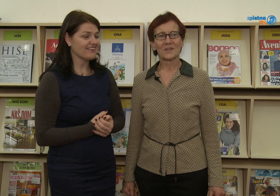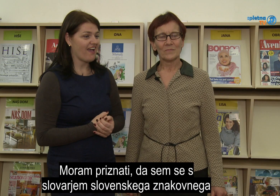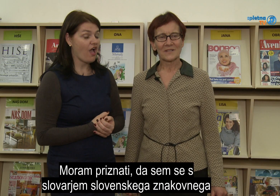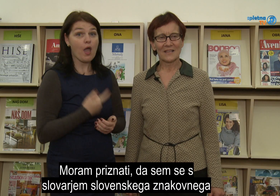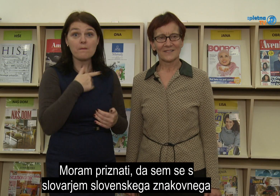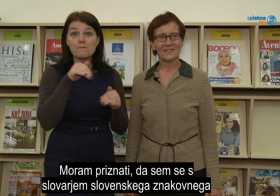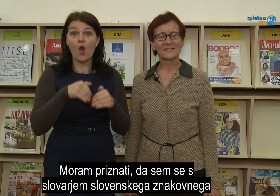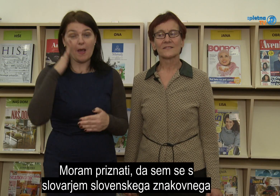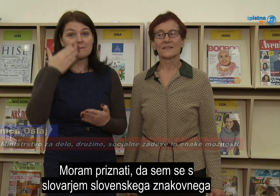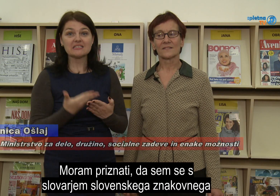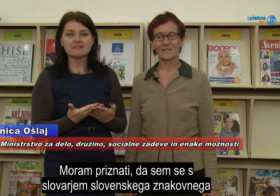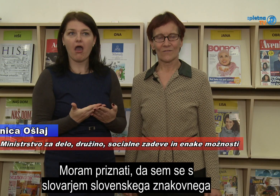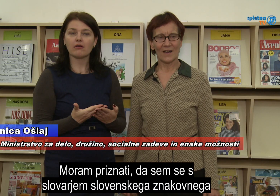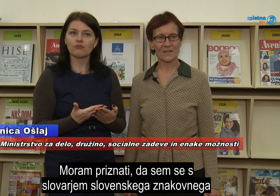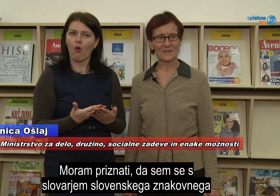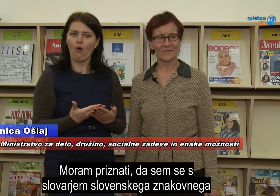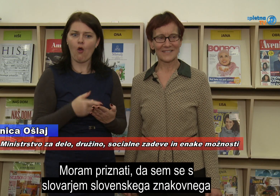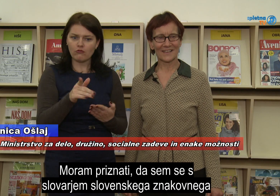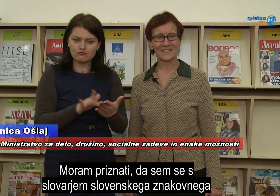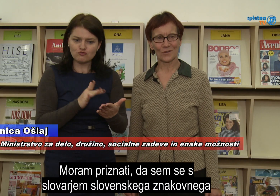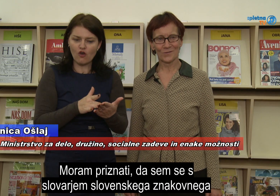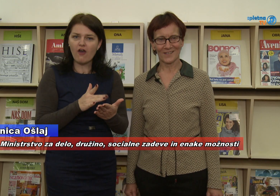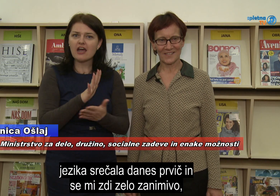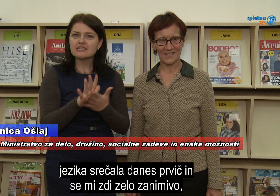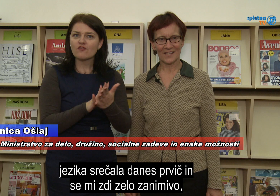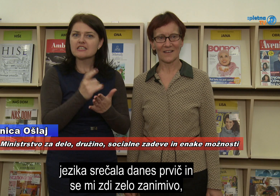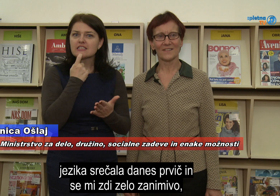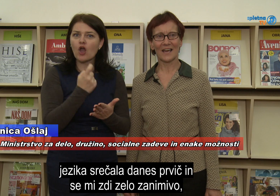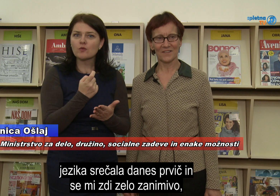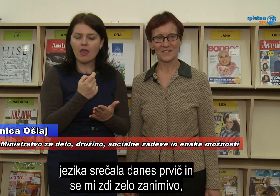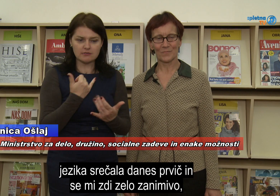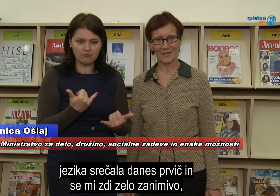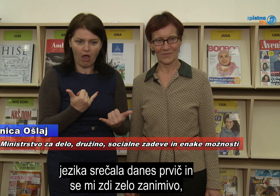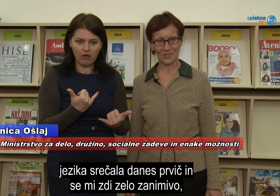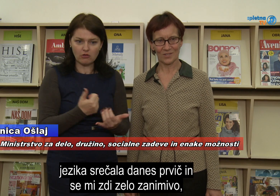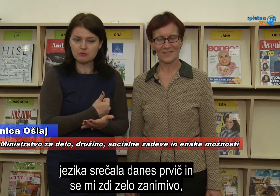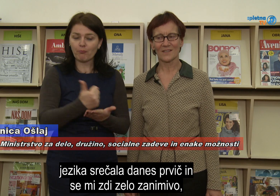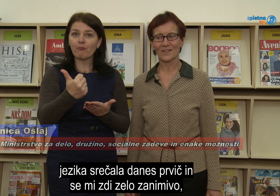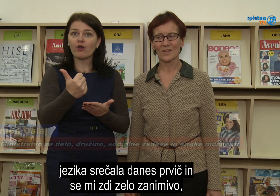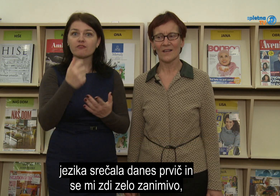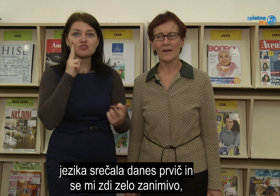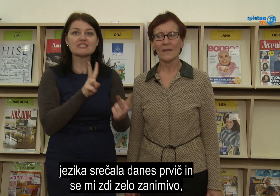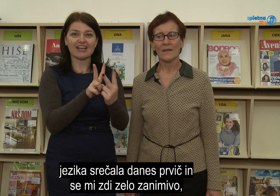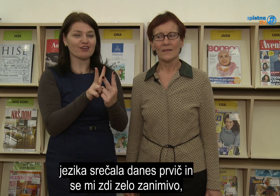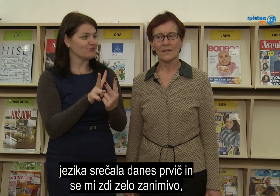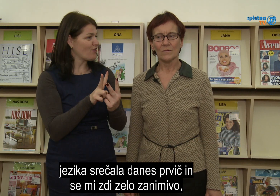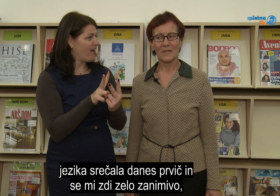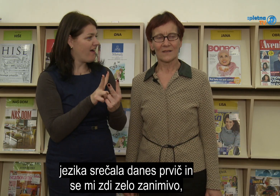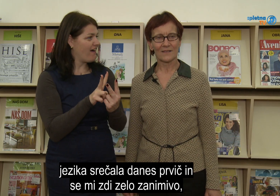Moram priznati, da sem se s slovarjem slovenskega znakovnega jezika danes prvič srečala in mi je